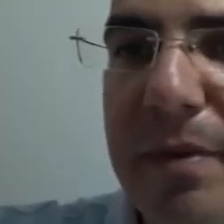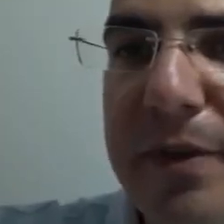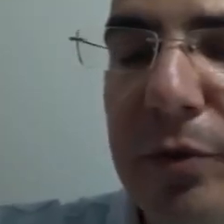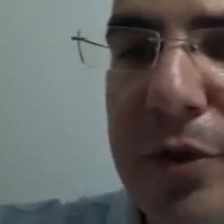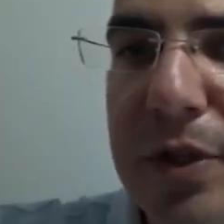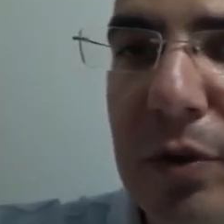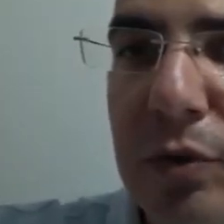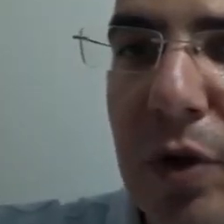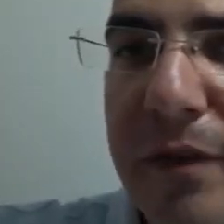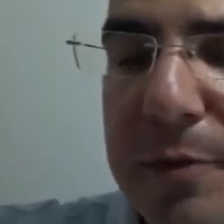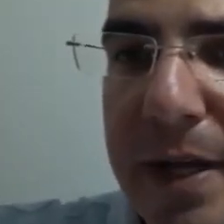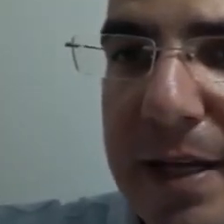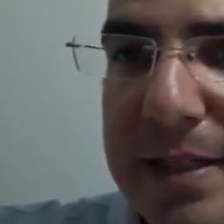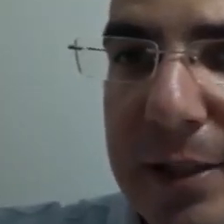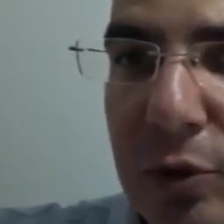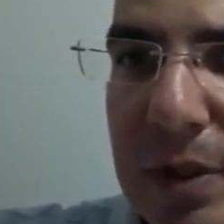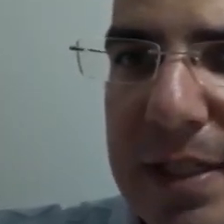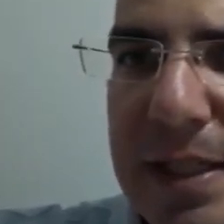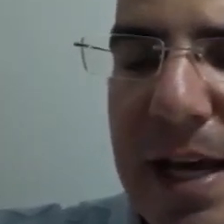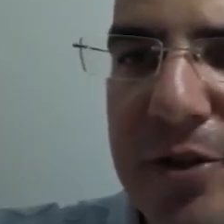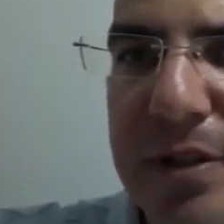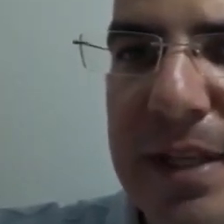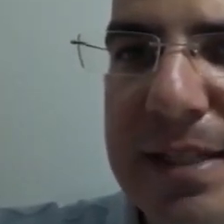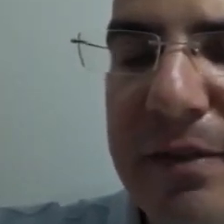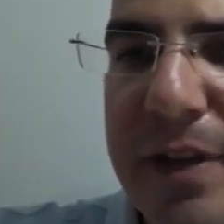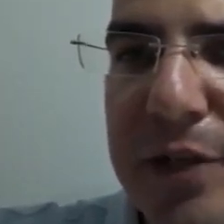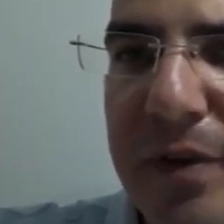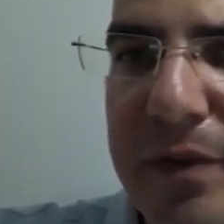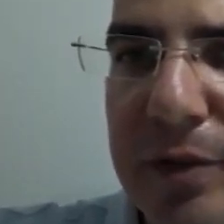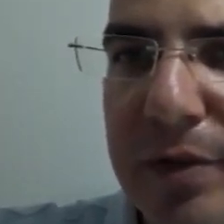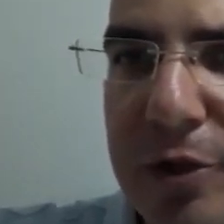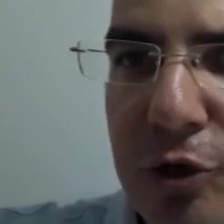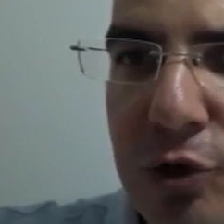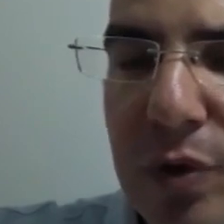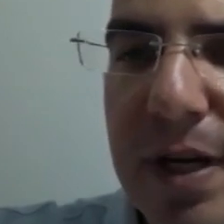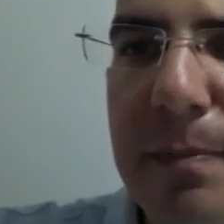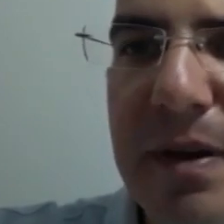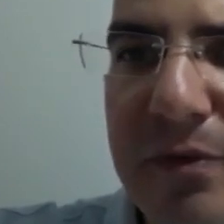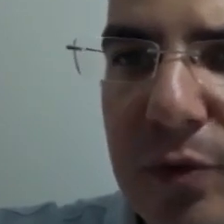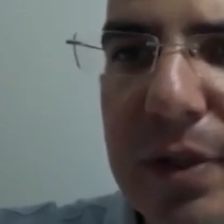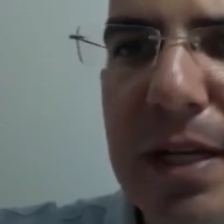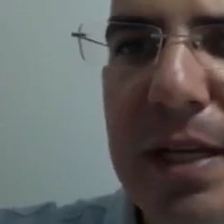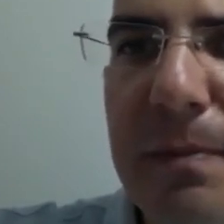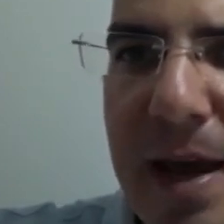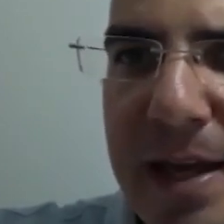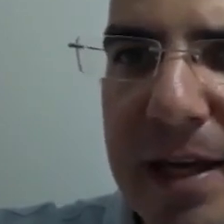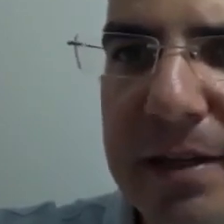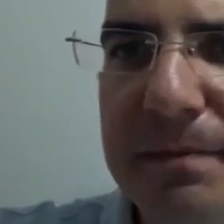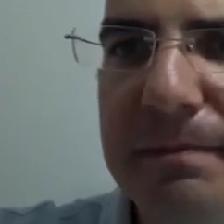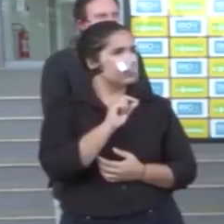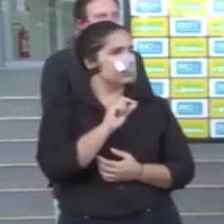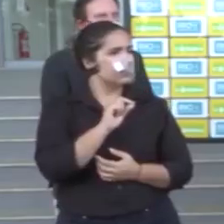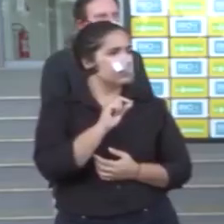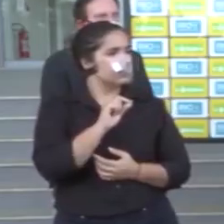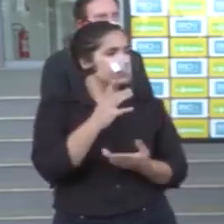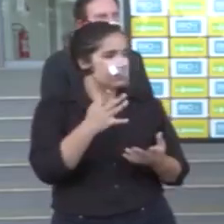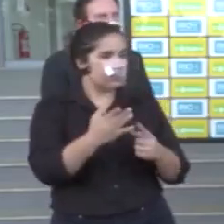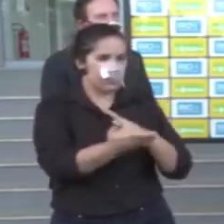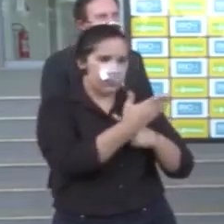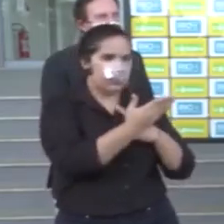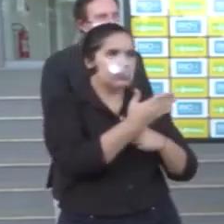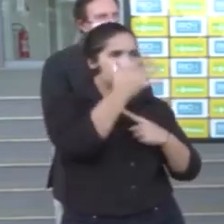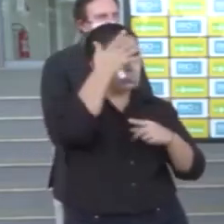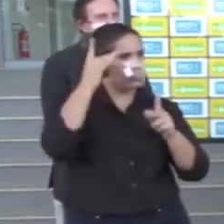Pela manhã, a prefeitura instalou novas barreiras em toda a cidade. Dessa vez foi feito na Tijuca, Pavuna e Méier. Tendo a ajuda